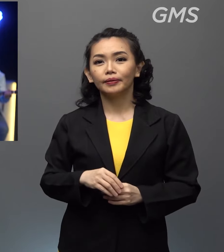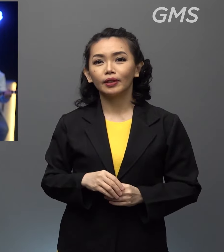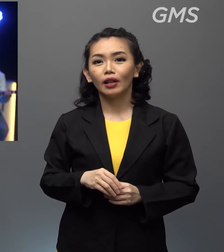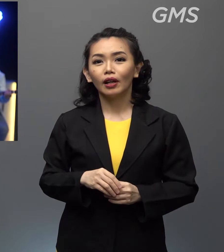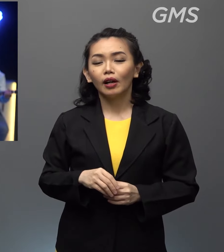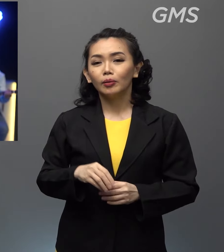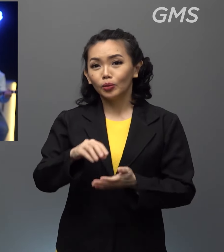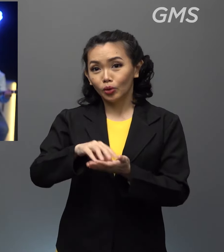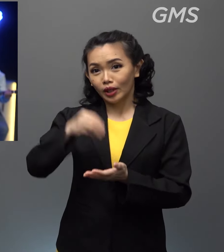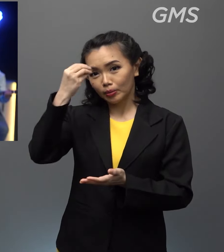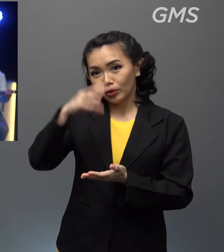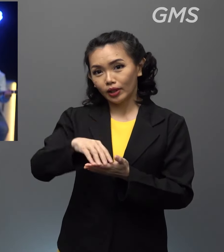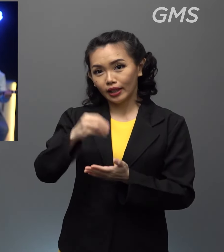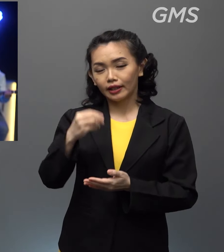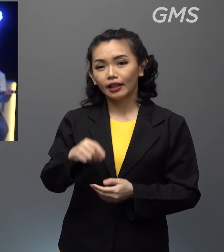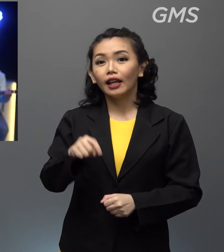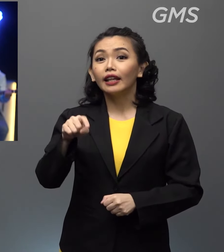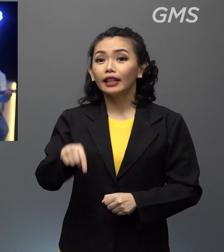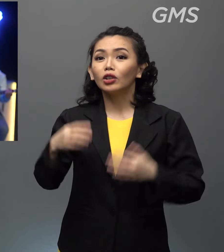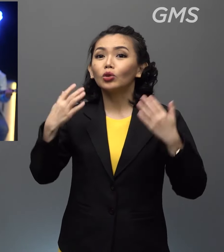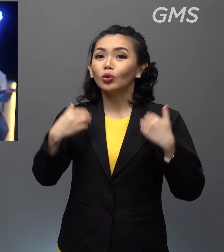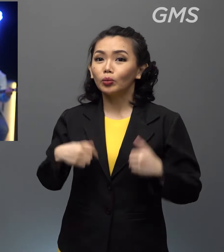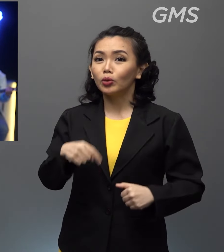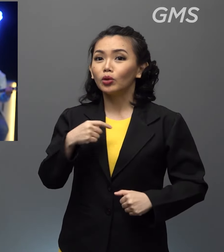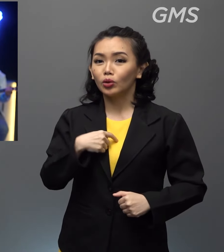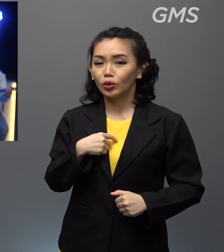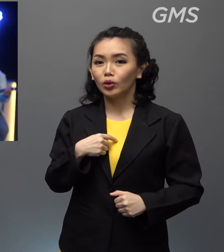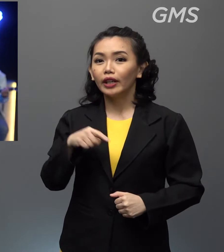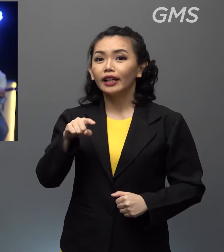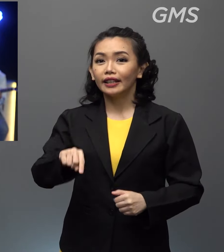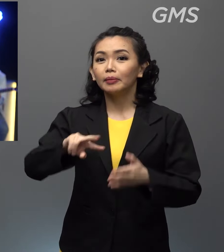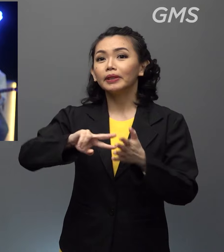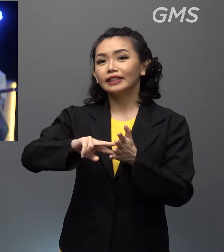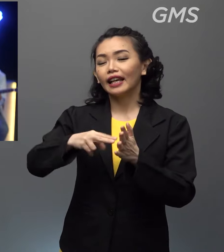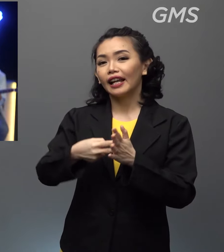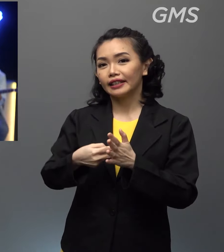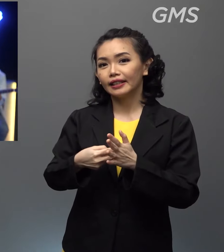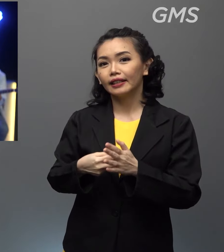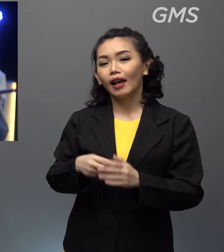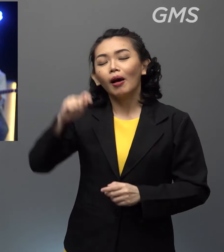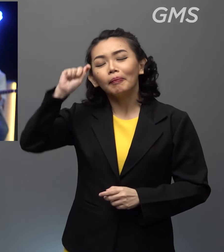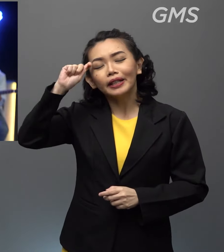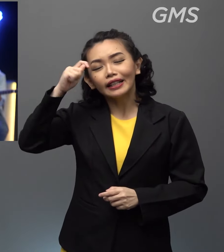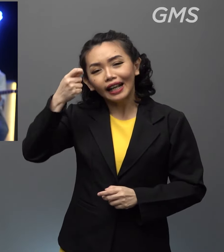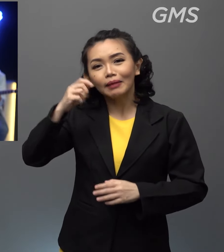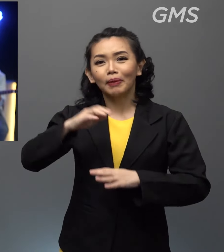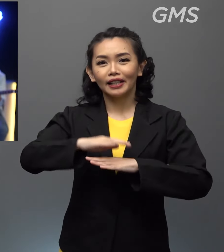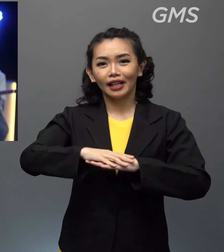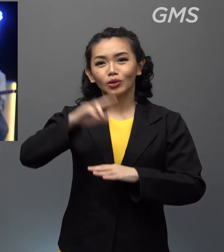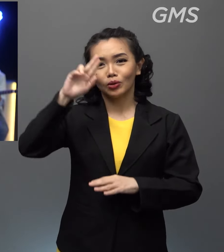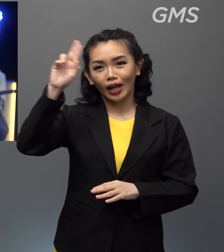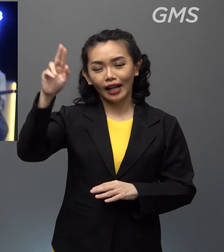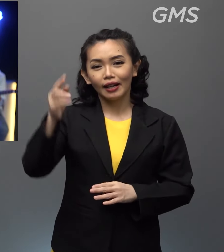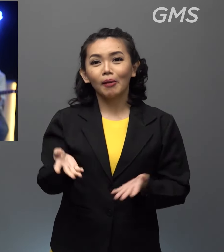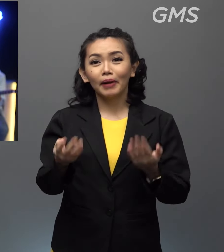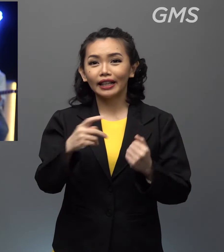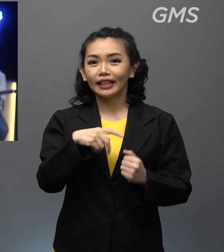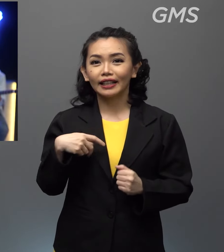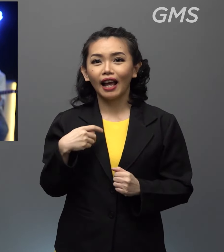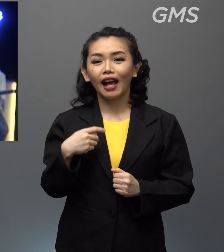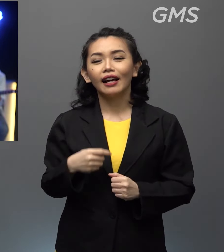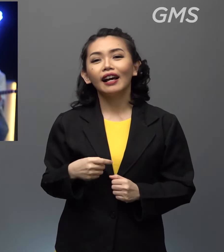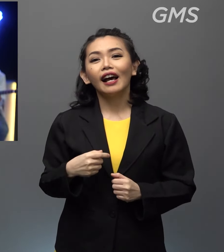kamu, perbuatlah ini menjadi peringatan akan aku. Mari kita makan sama-sama roti yang ada di